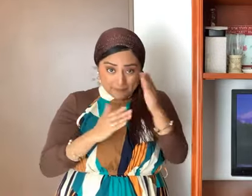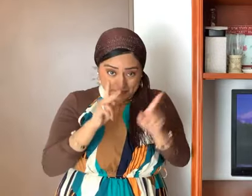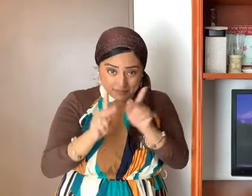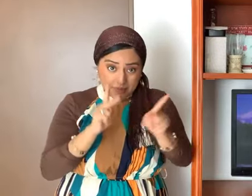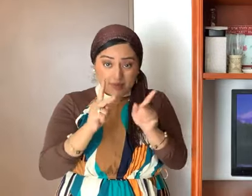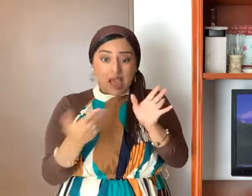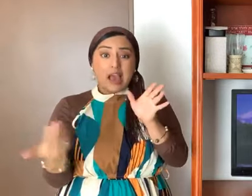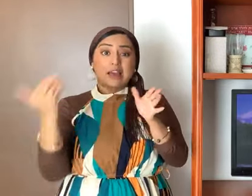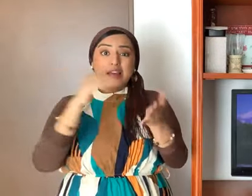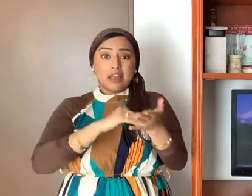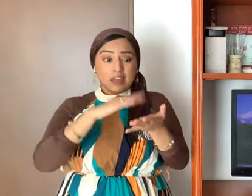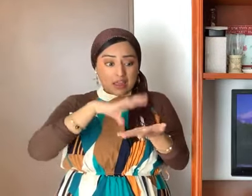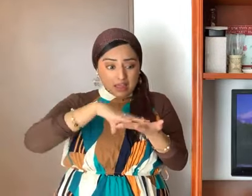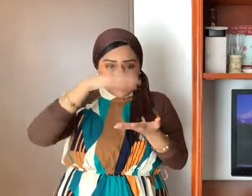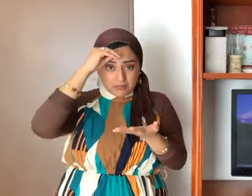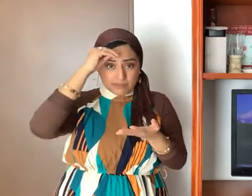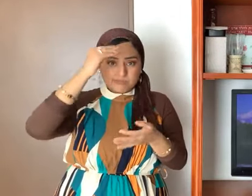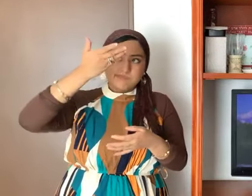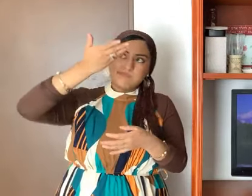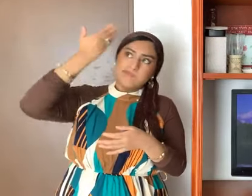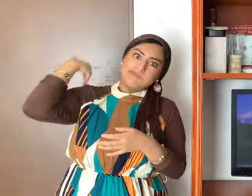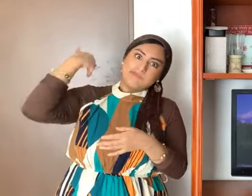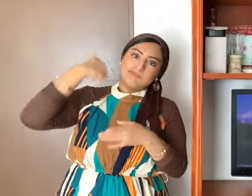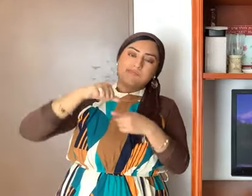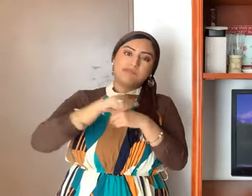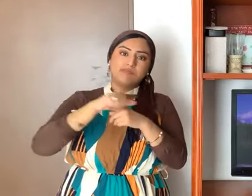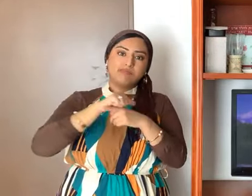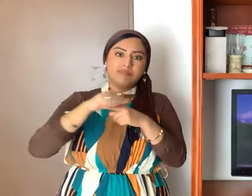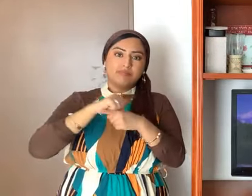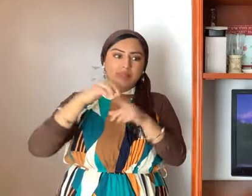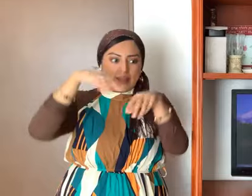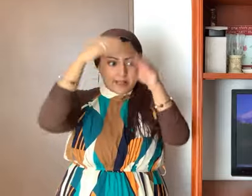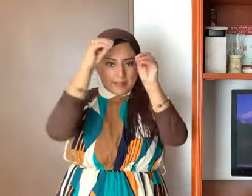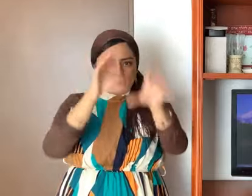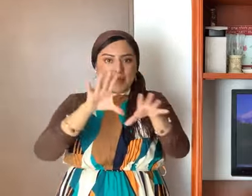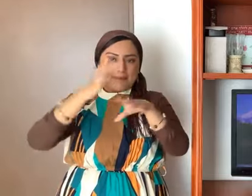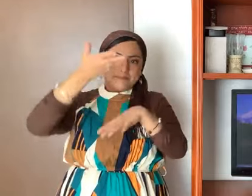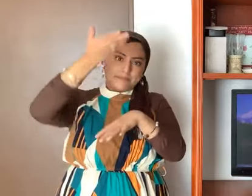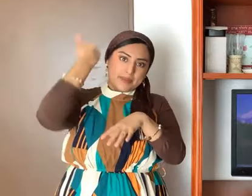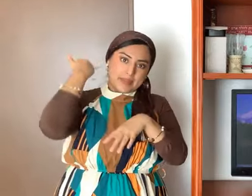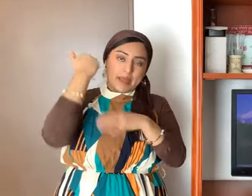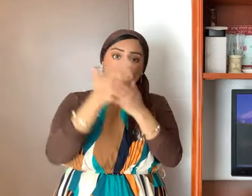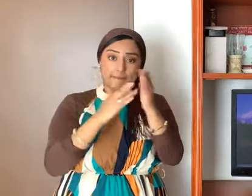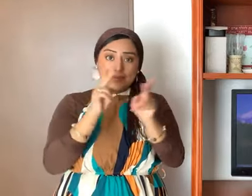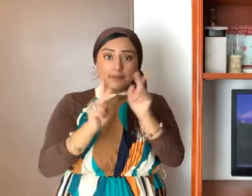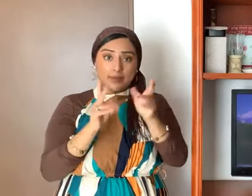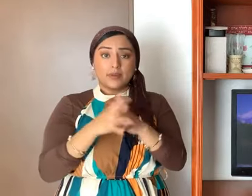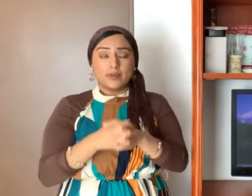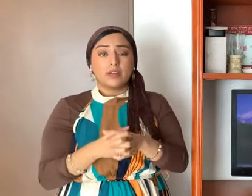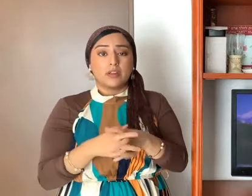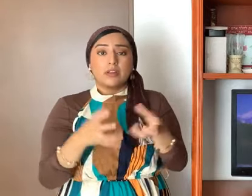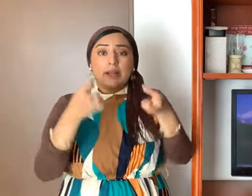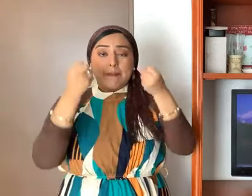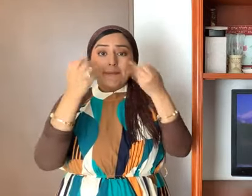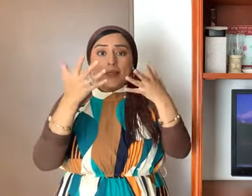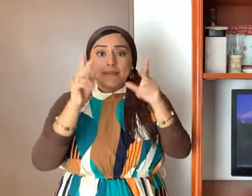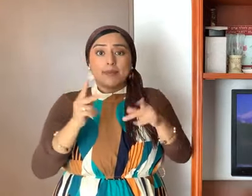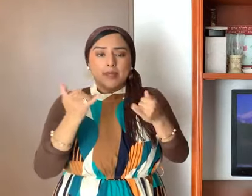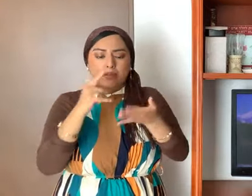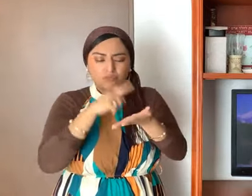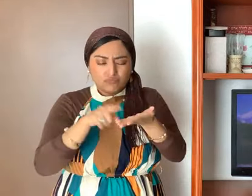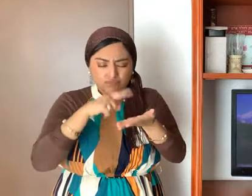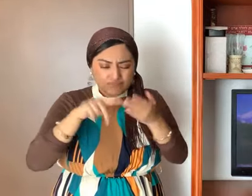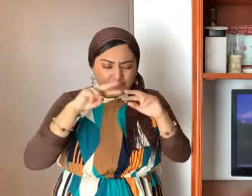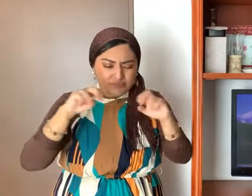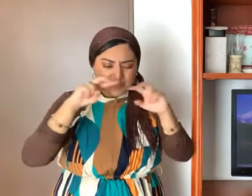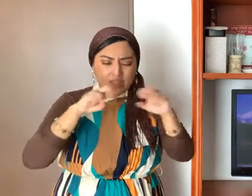todos los conjuros y maldiciones que se hacían desde estos tiempos. Sí, aunque usted no lo crea. Muchas personas están